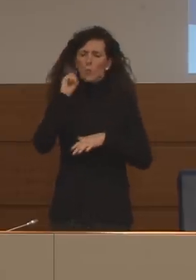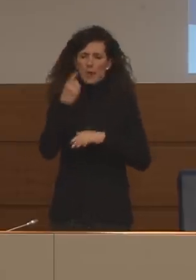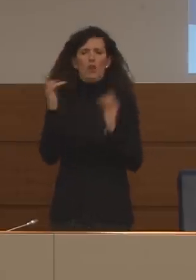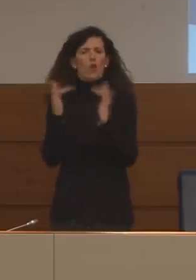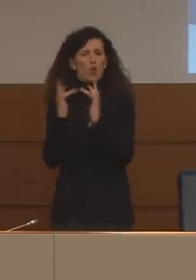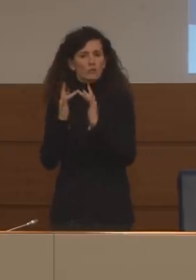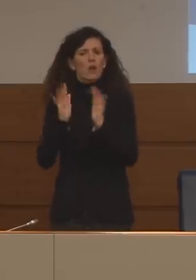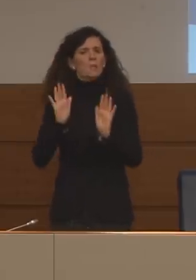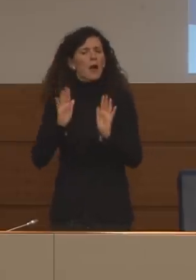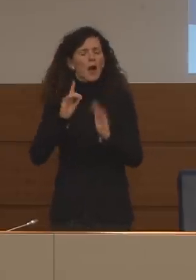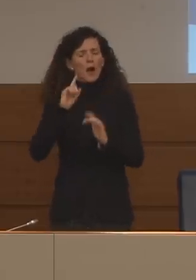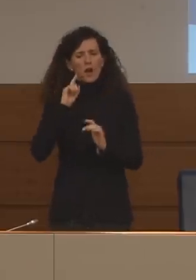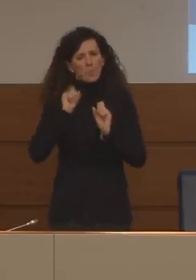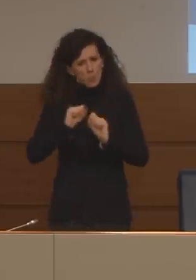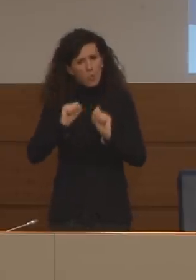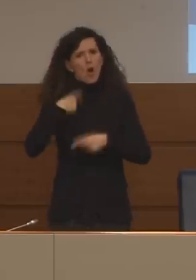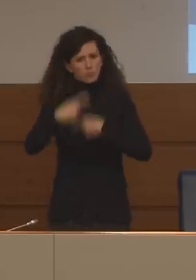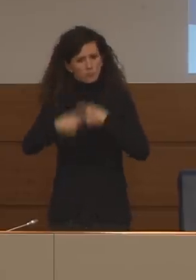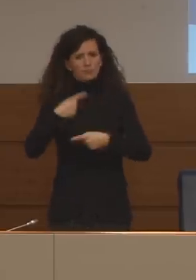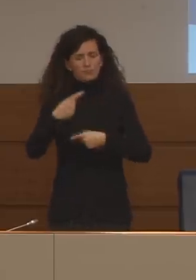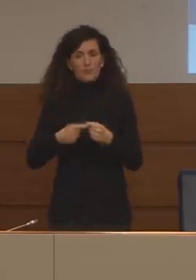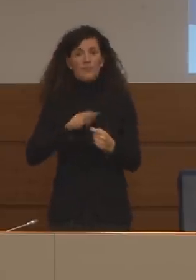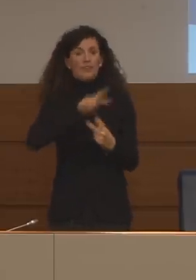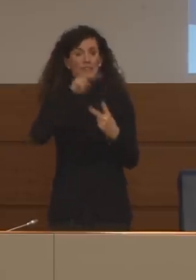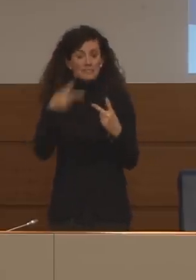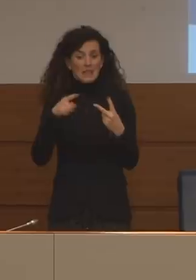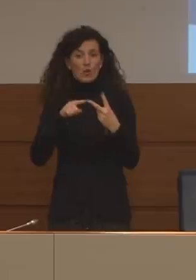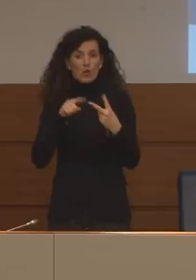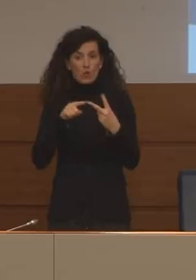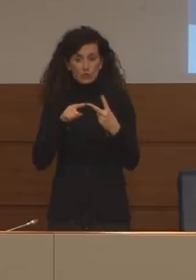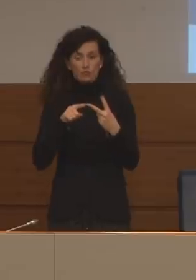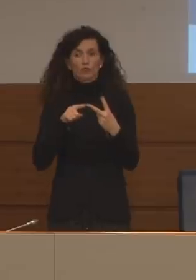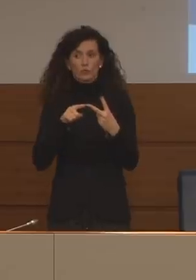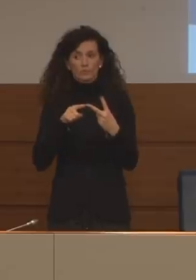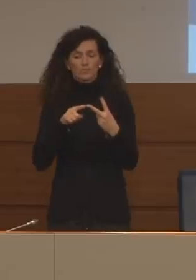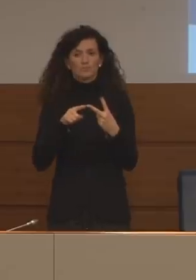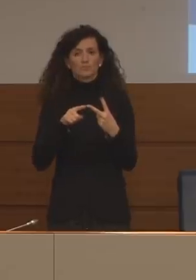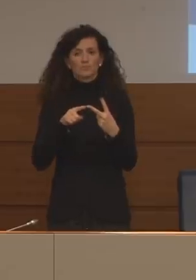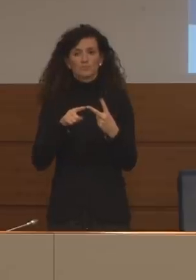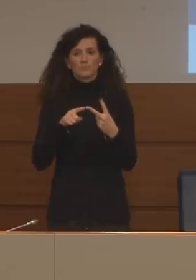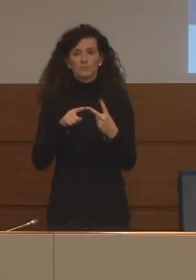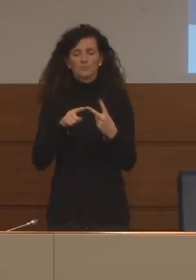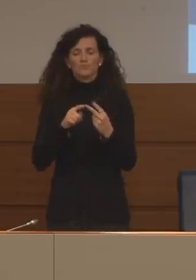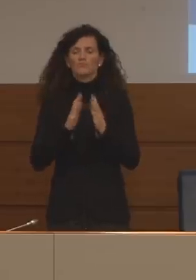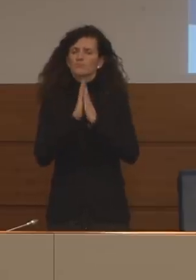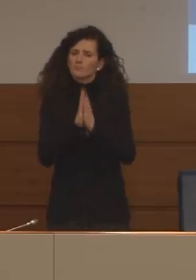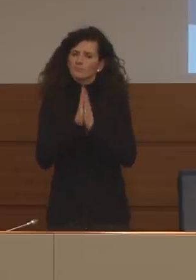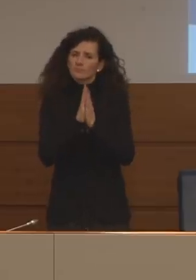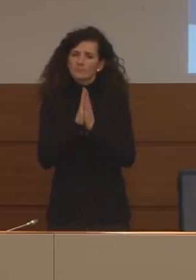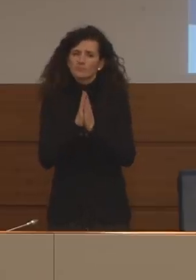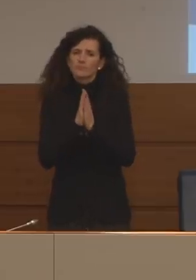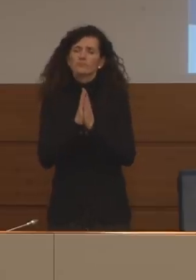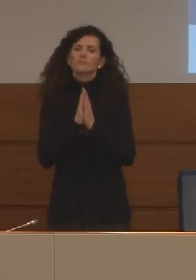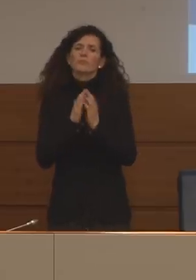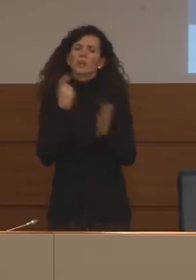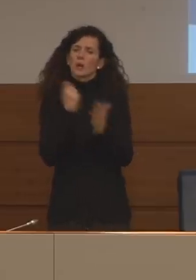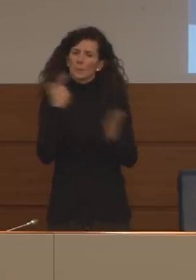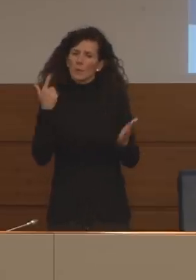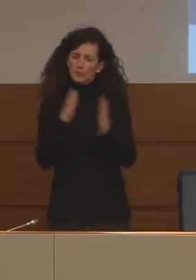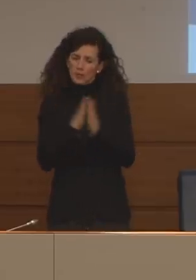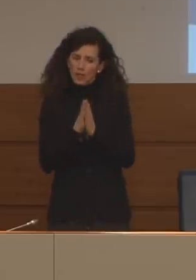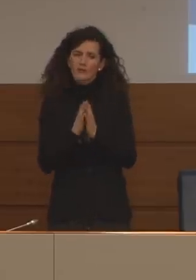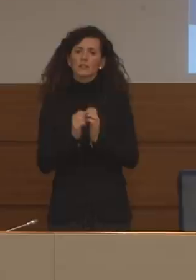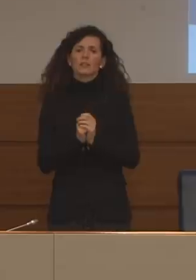la seconda considerazione che vorrei condividere è una raccomandazione che